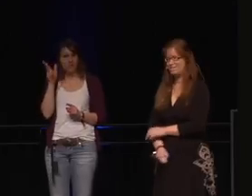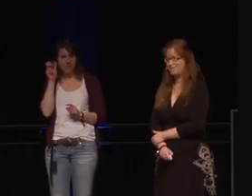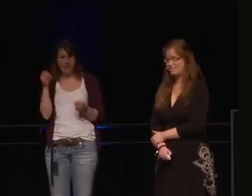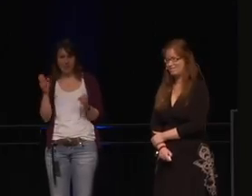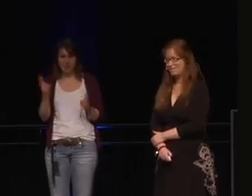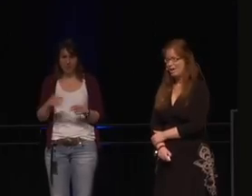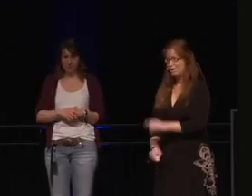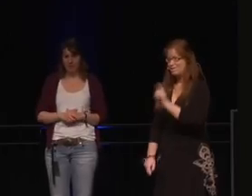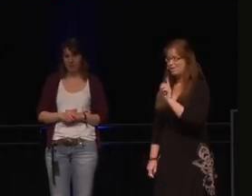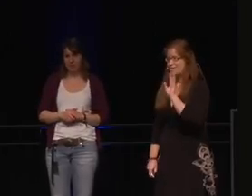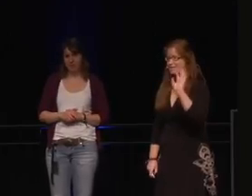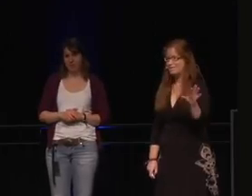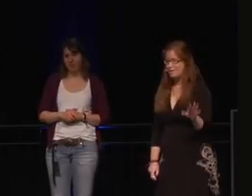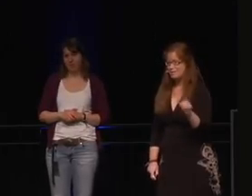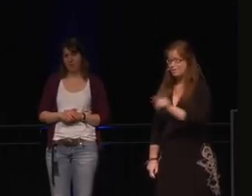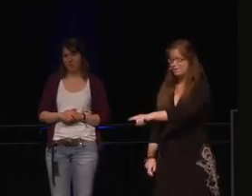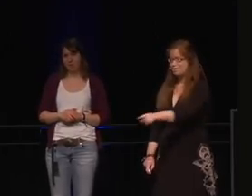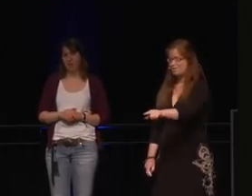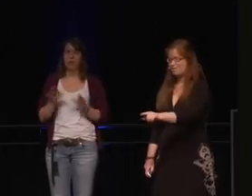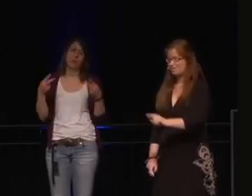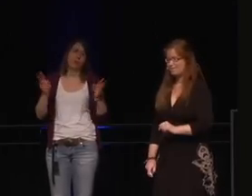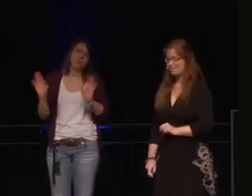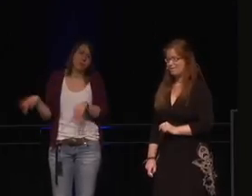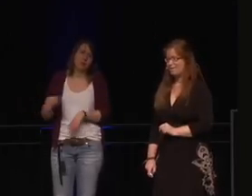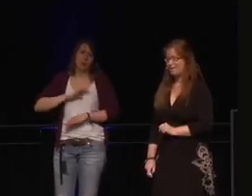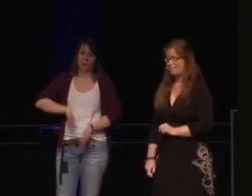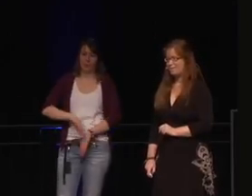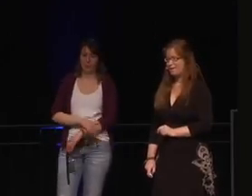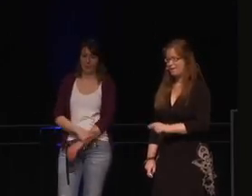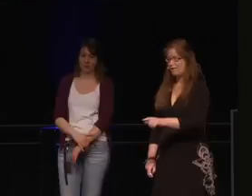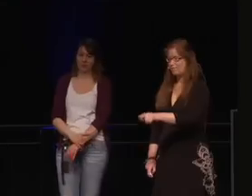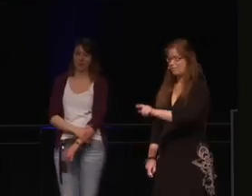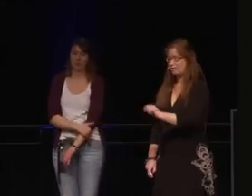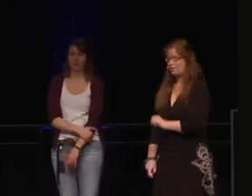No estamos oyendo el audio. Pero no importa, porque